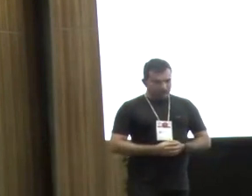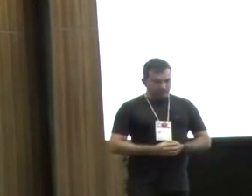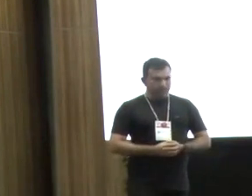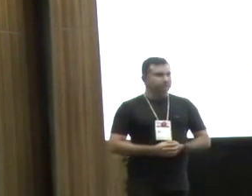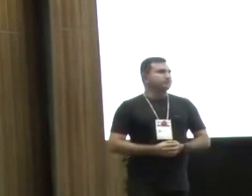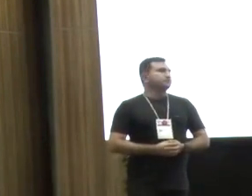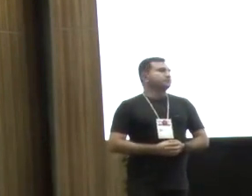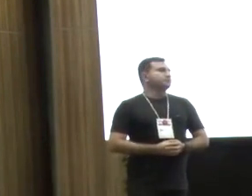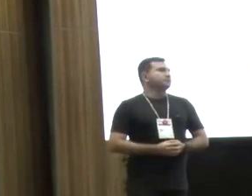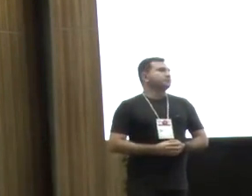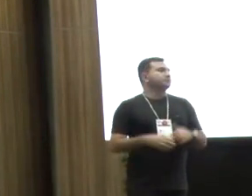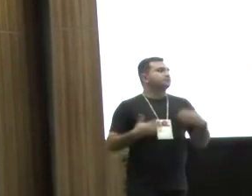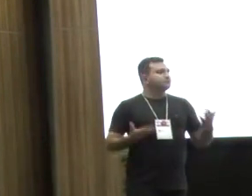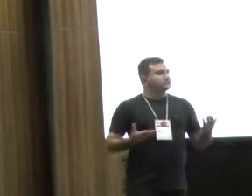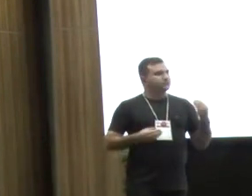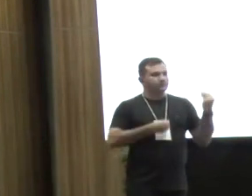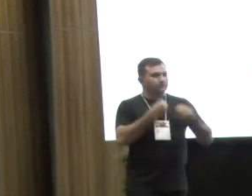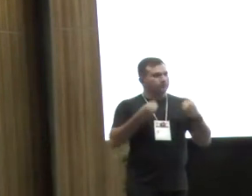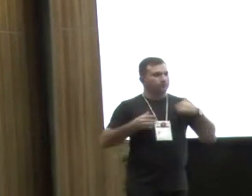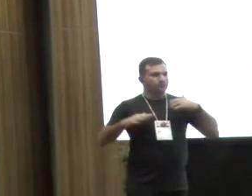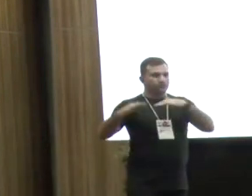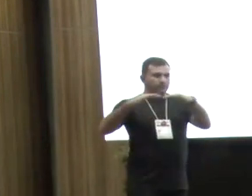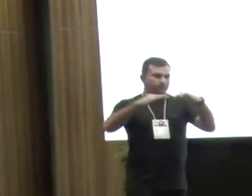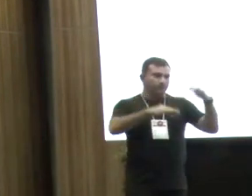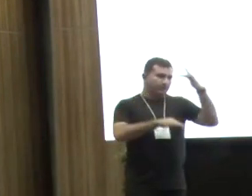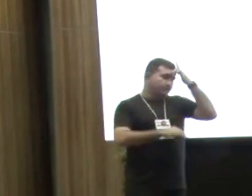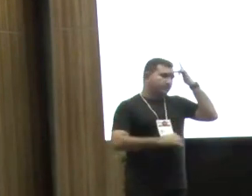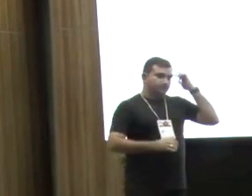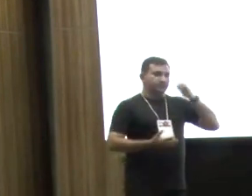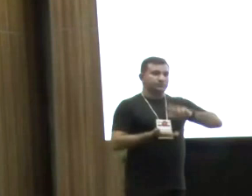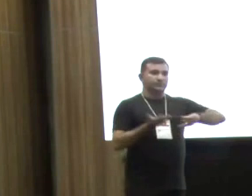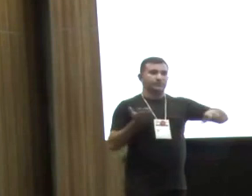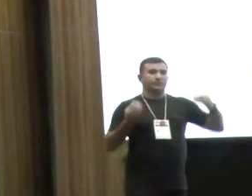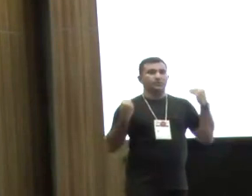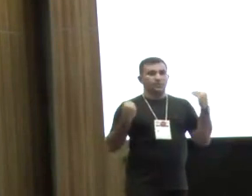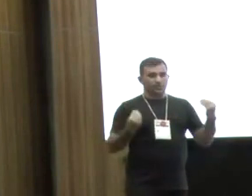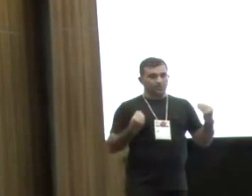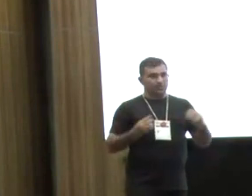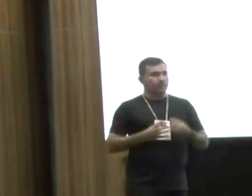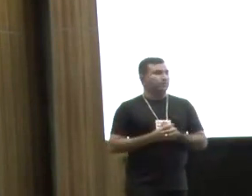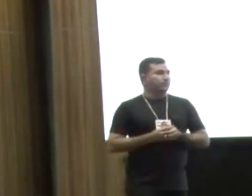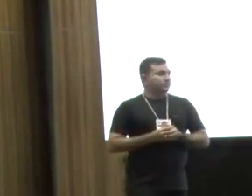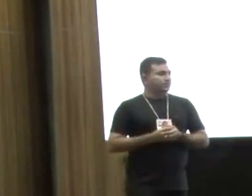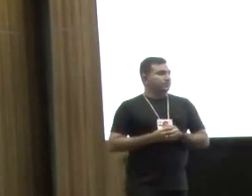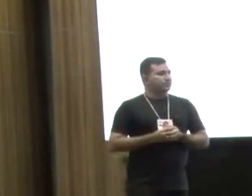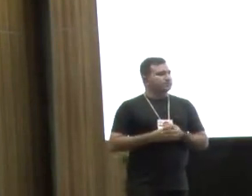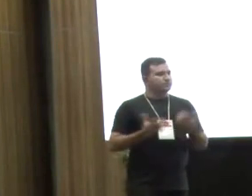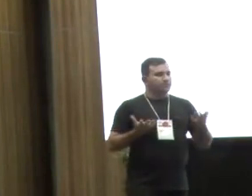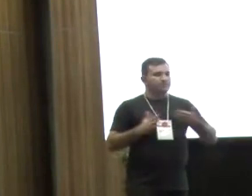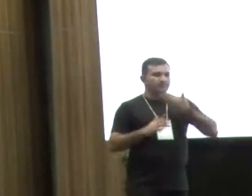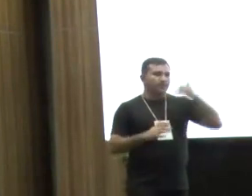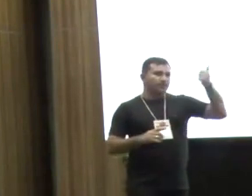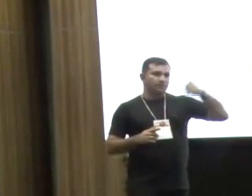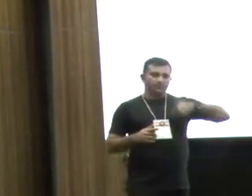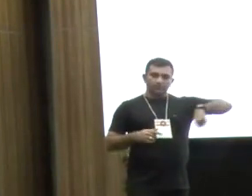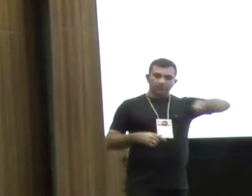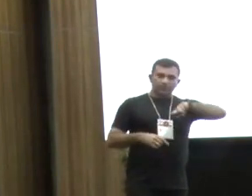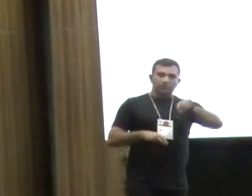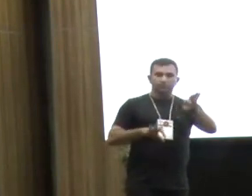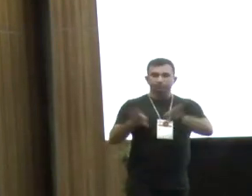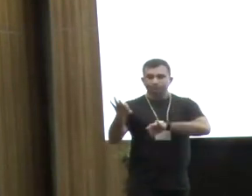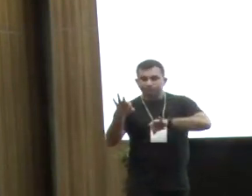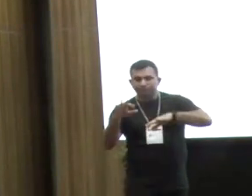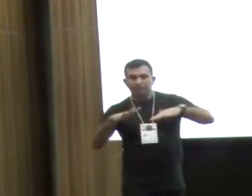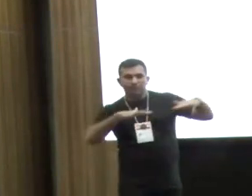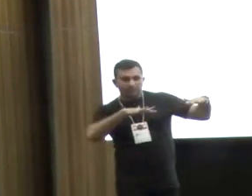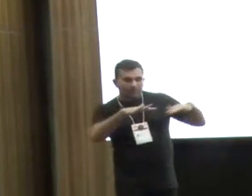Então, como eu mobilizo as pessoas? E não tem forma melhor de se mobilizar do